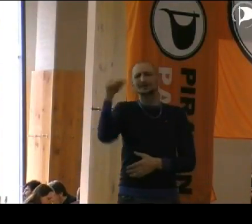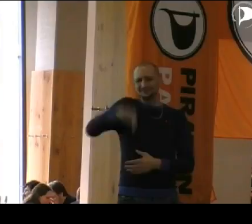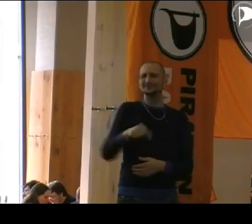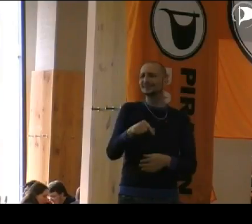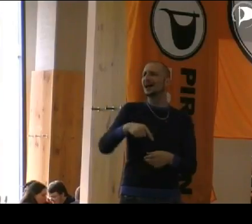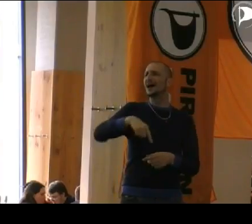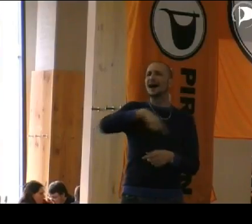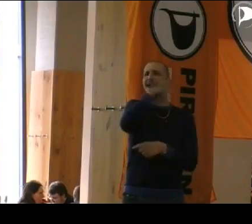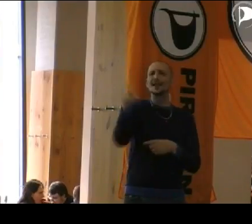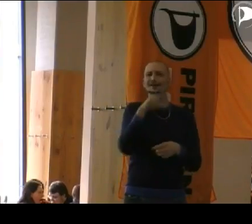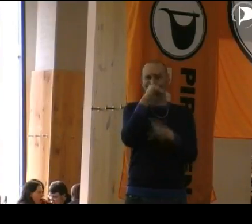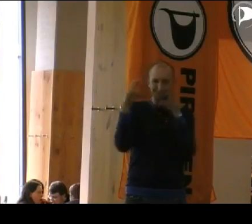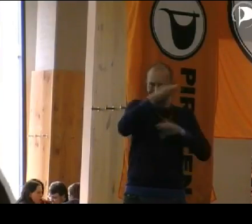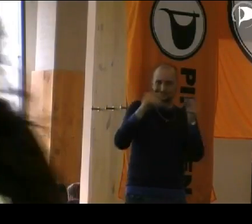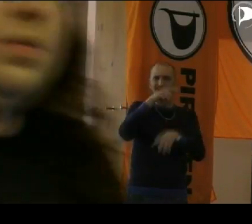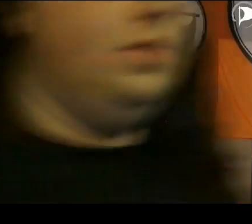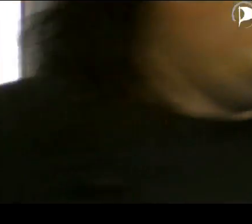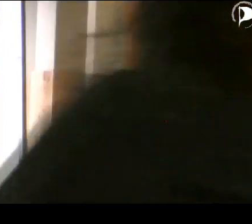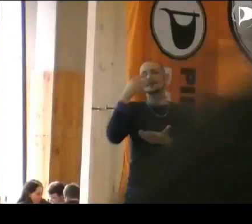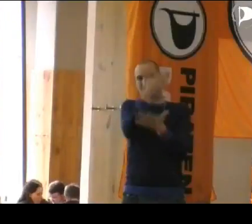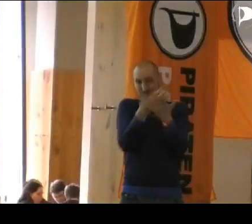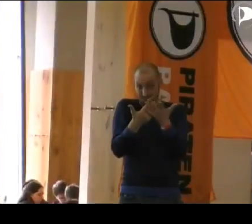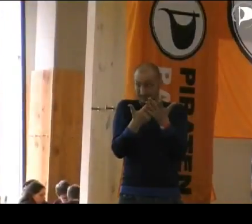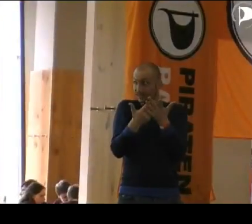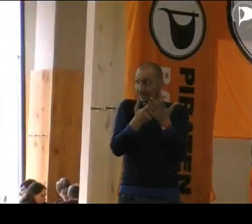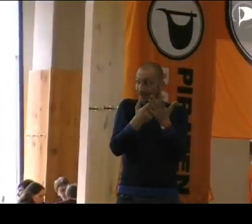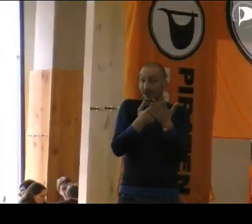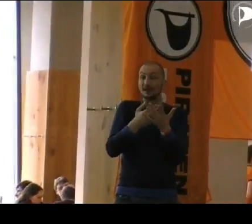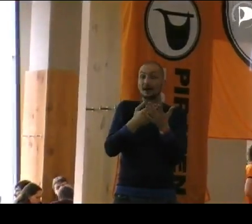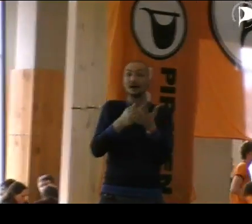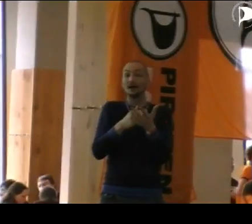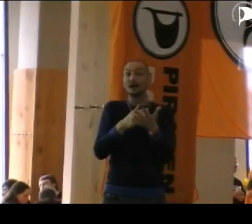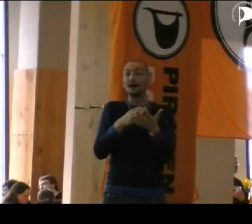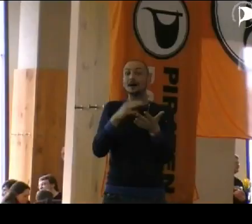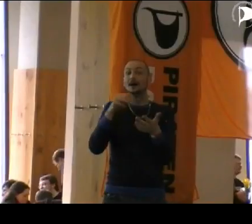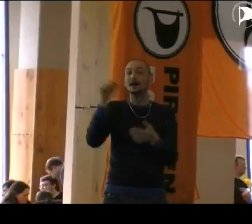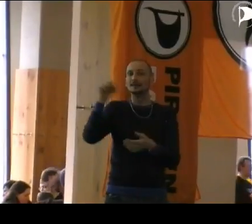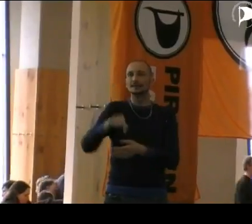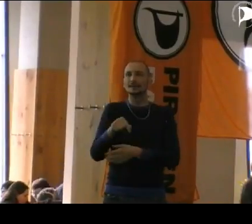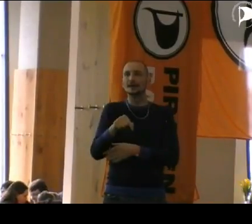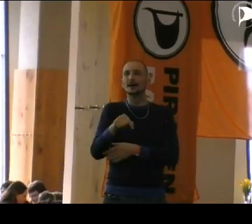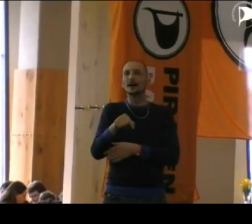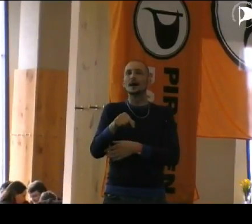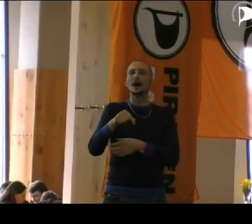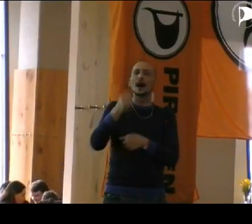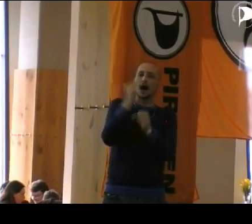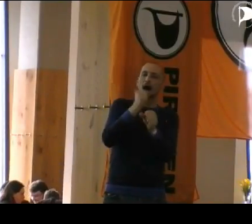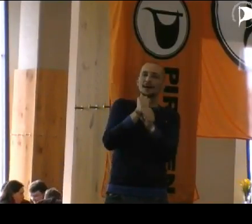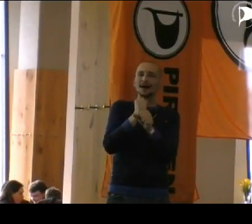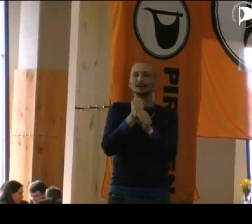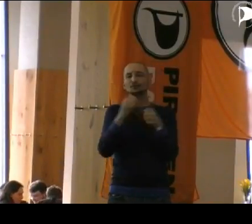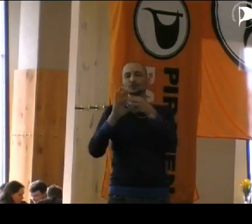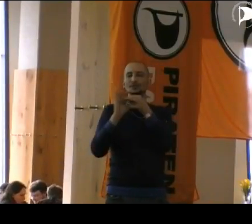erst mal etwas sagen und er zugeben dass traumjob könne vorstand